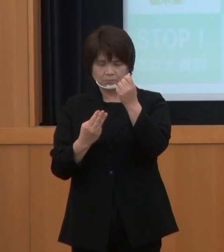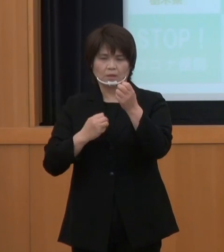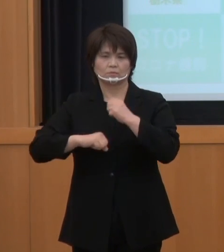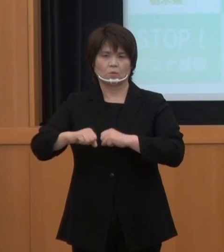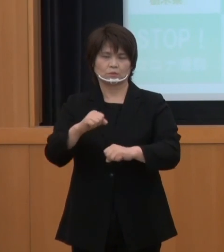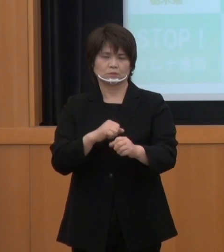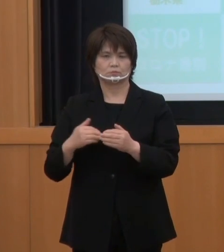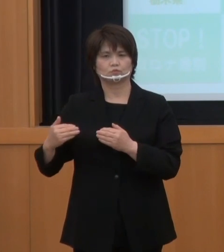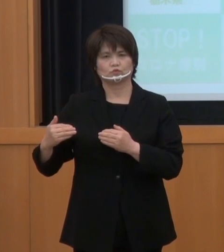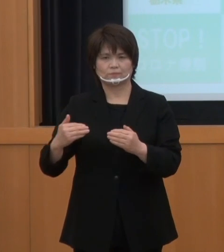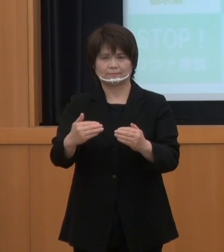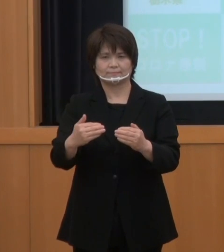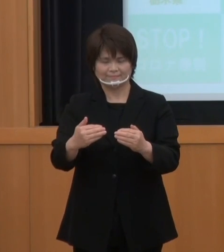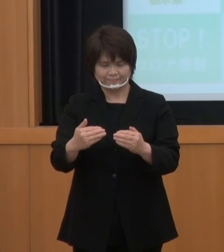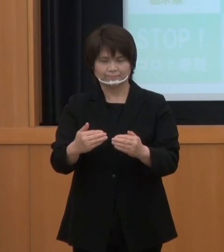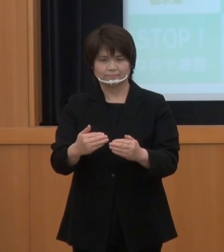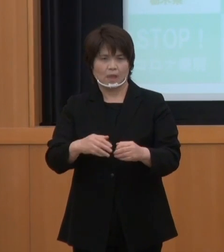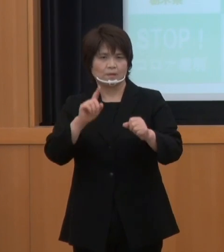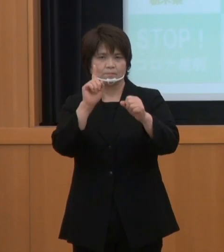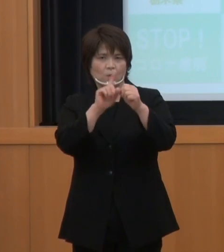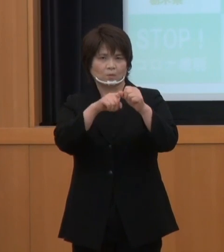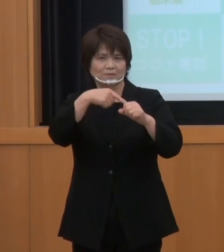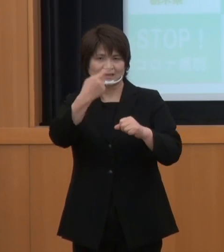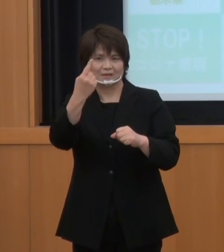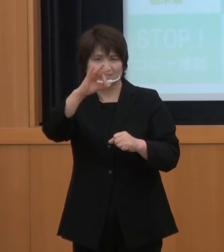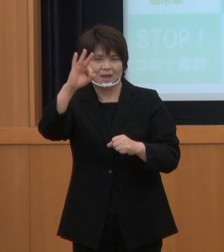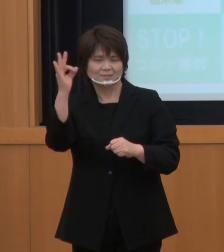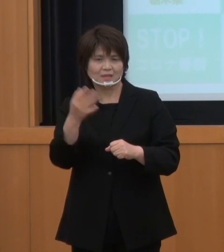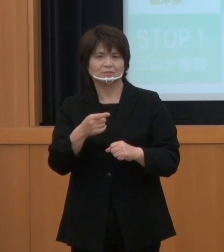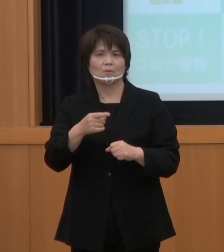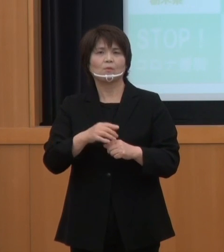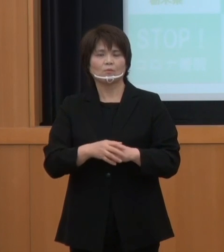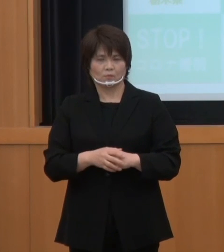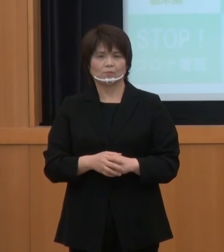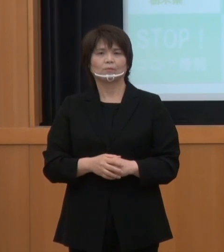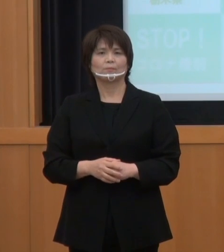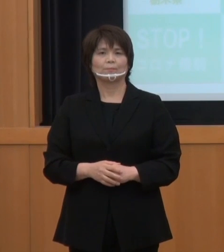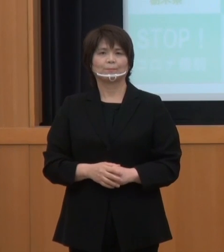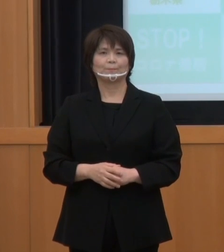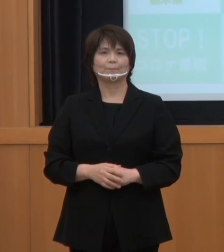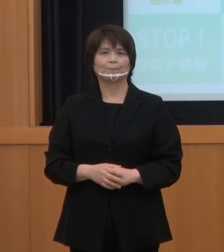100% に向けて努力をしていきたいというふうに思います。